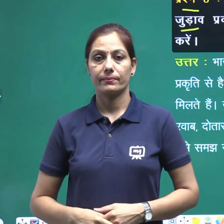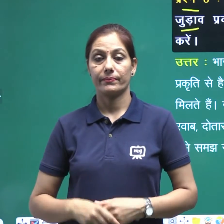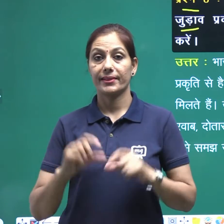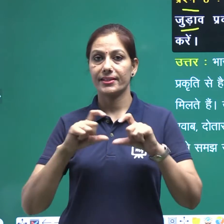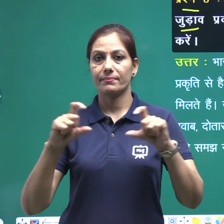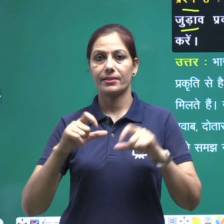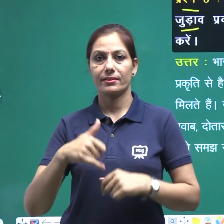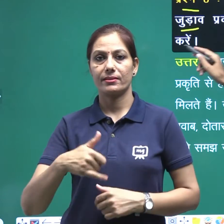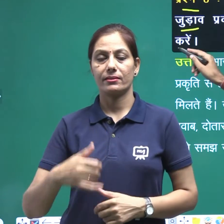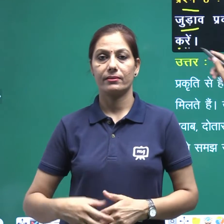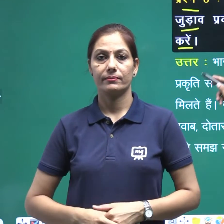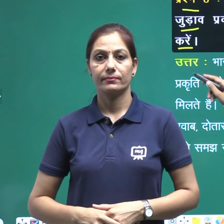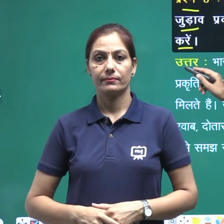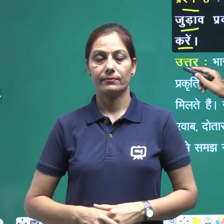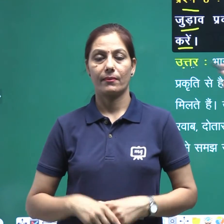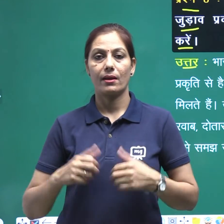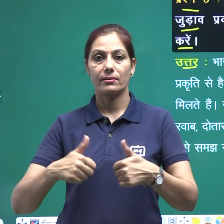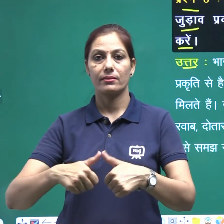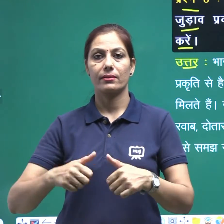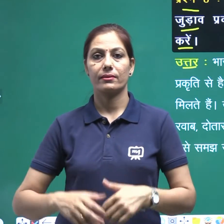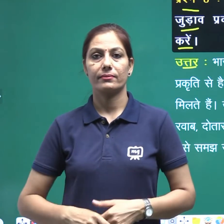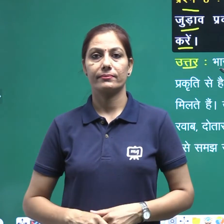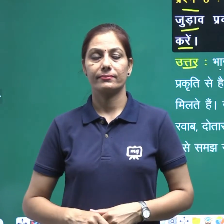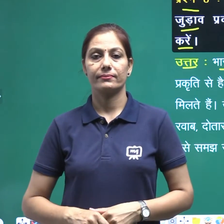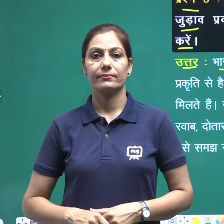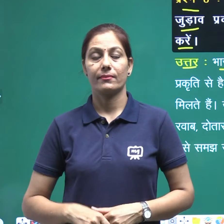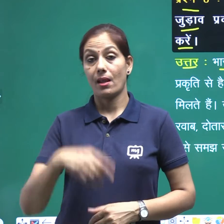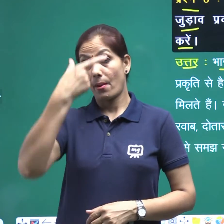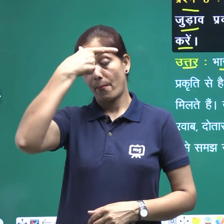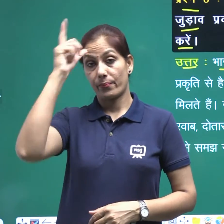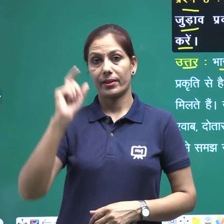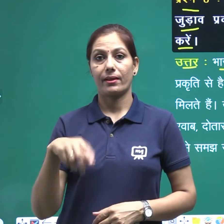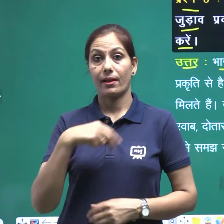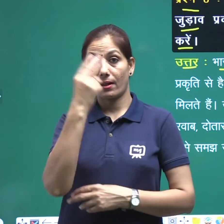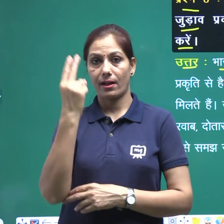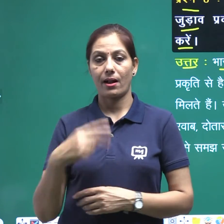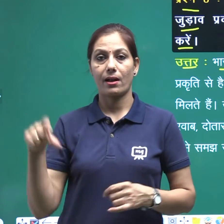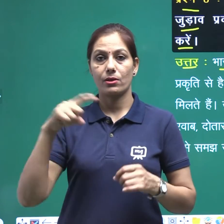स्पष्ट करें। उत्तर है भारतीय कला का जुड़ाव